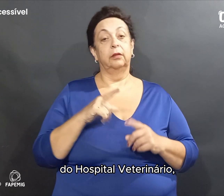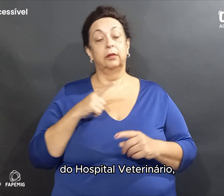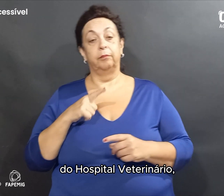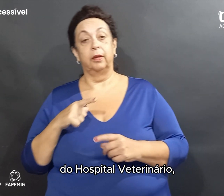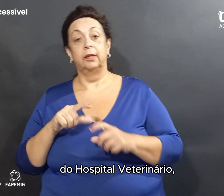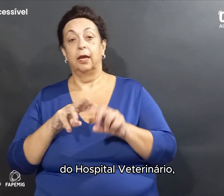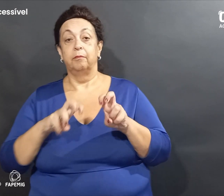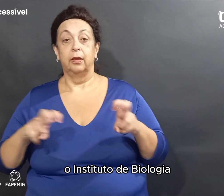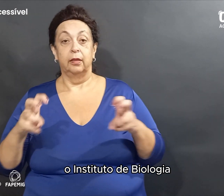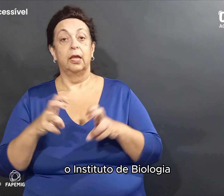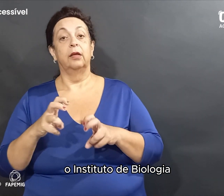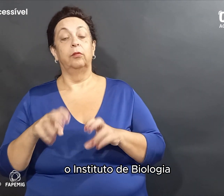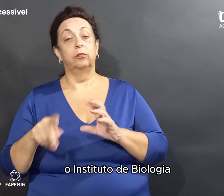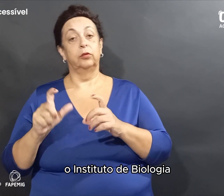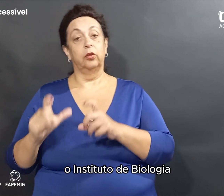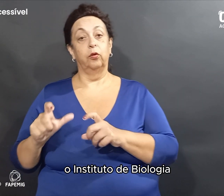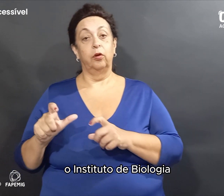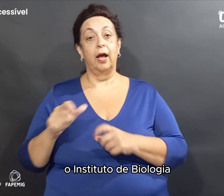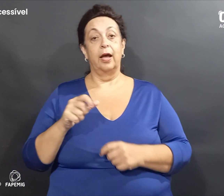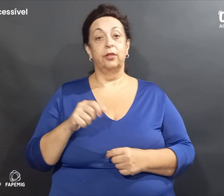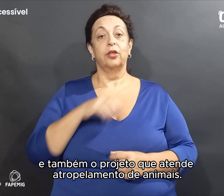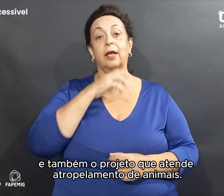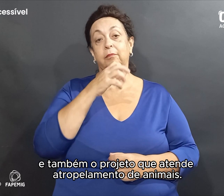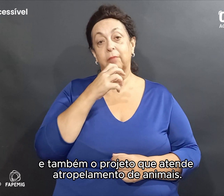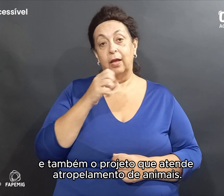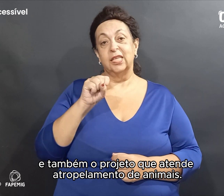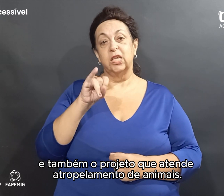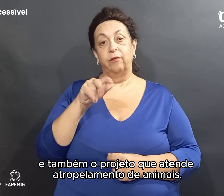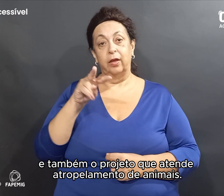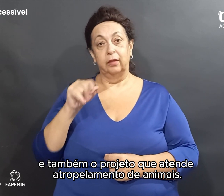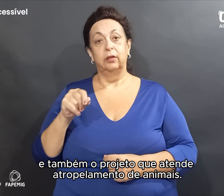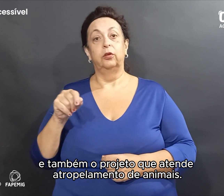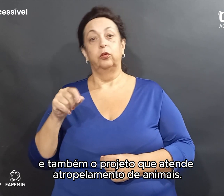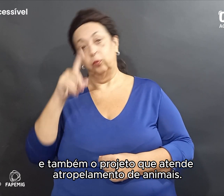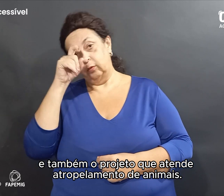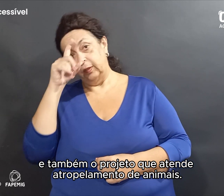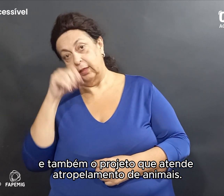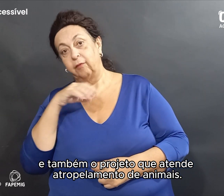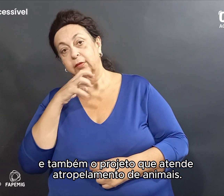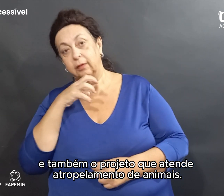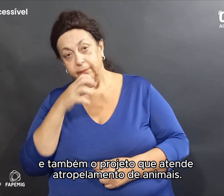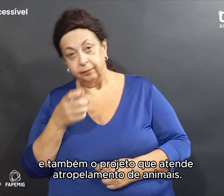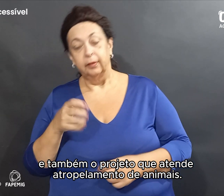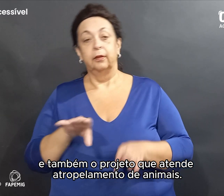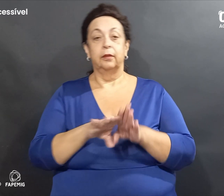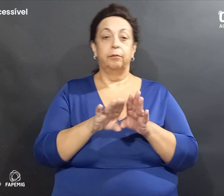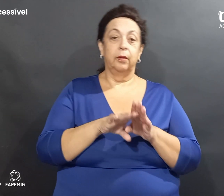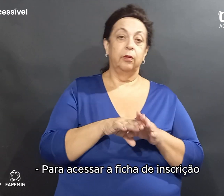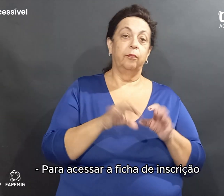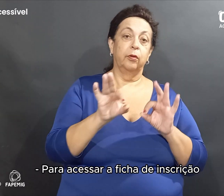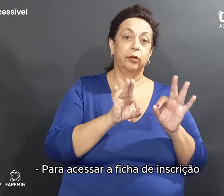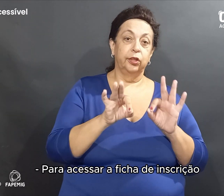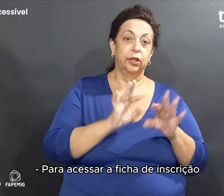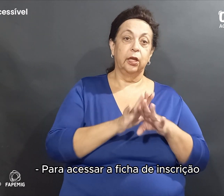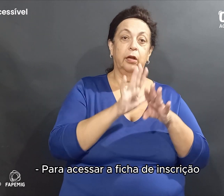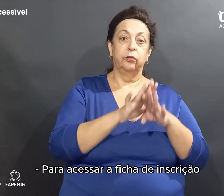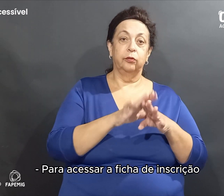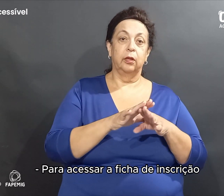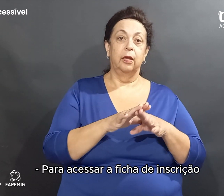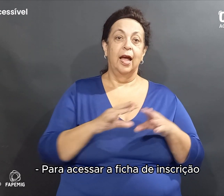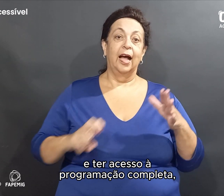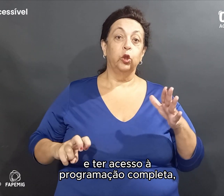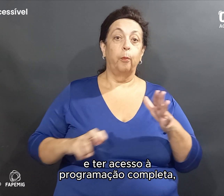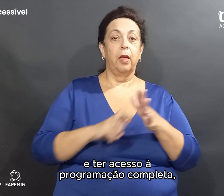do Hospital Veterinário, o Instituto de Biologia e também o projeto que atende atropelamento de animais. Para acessar a ficha